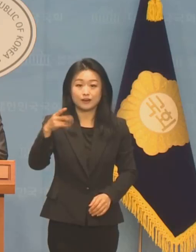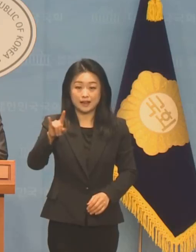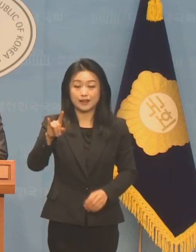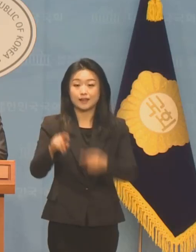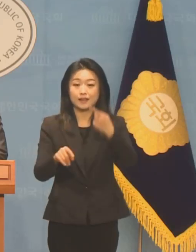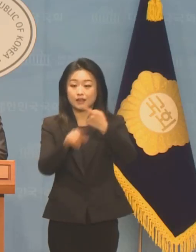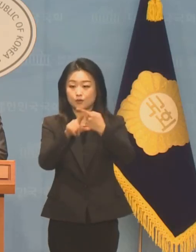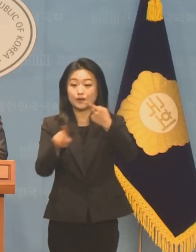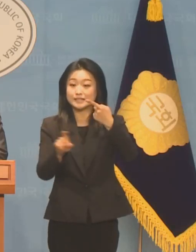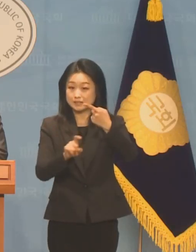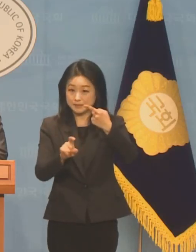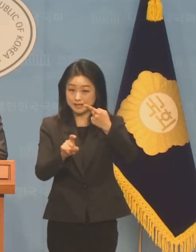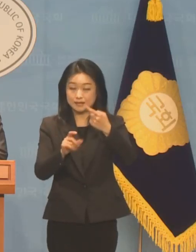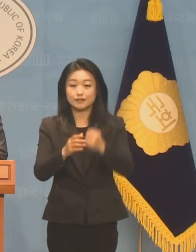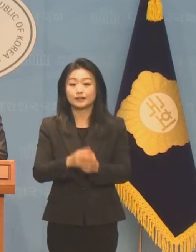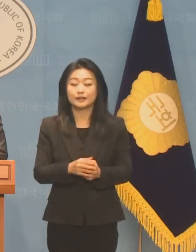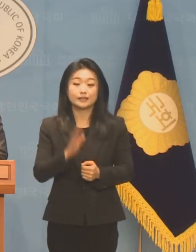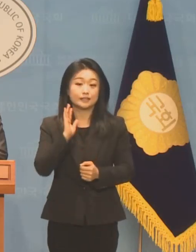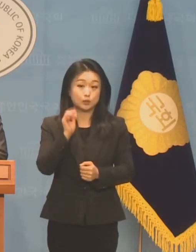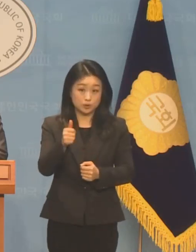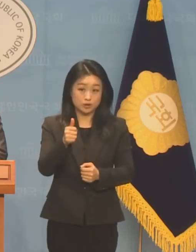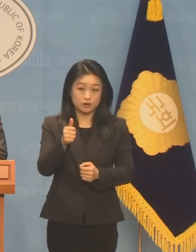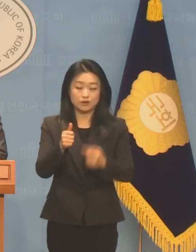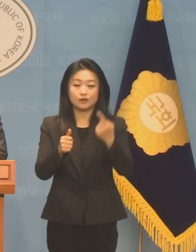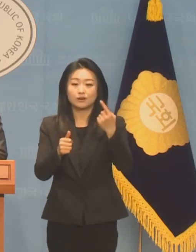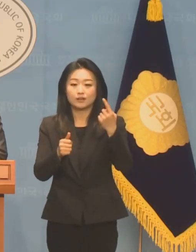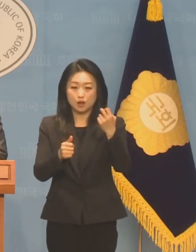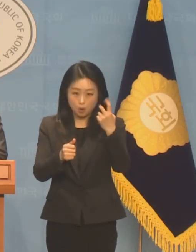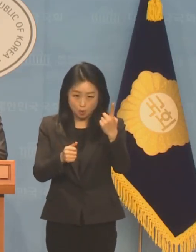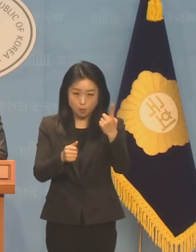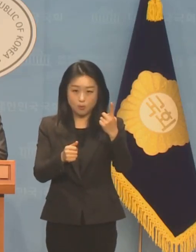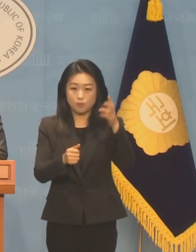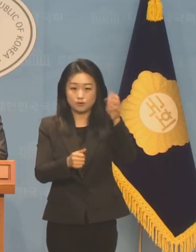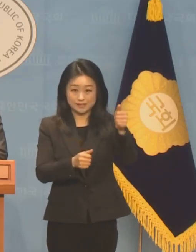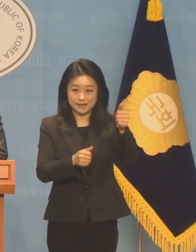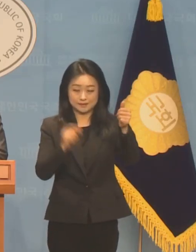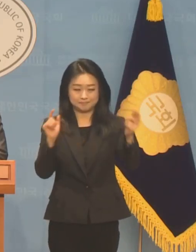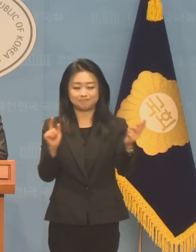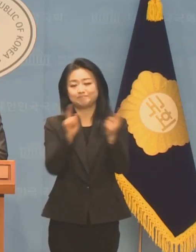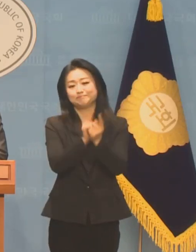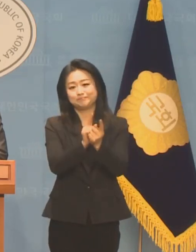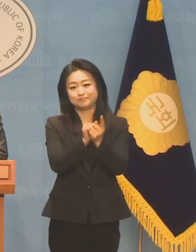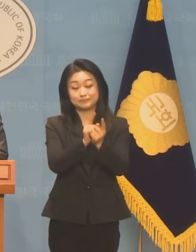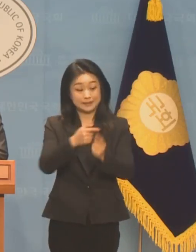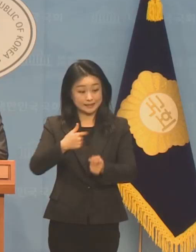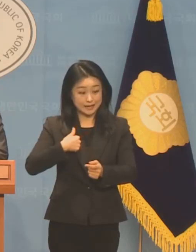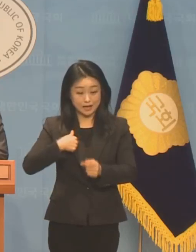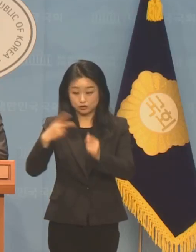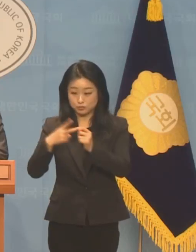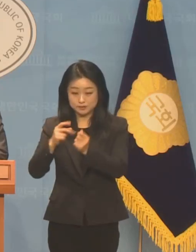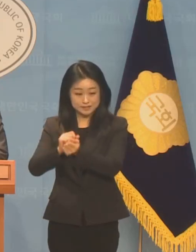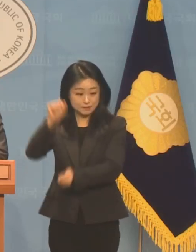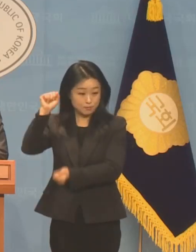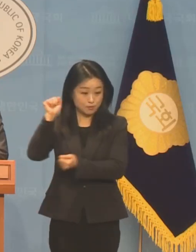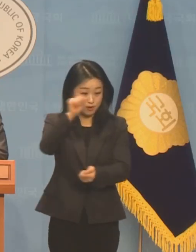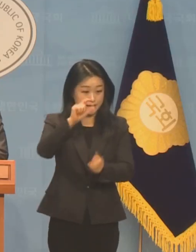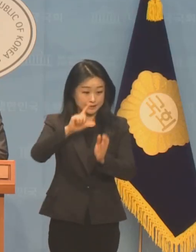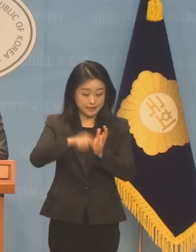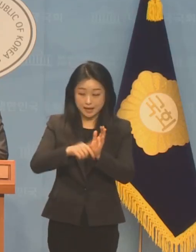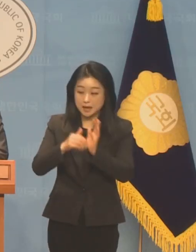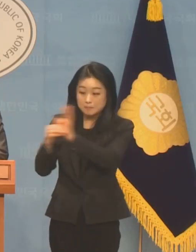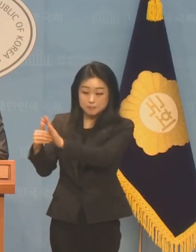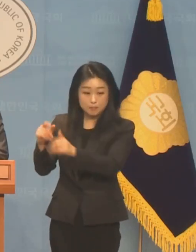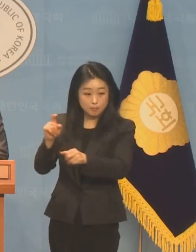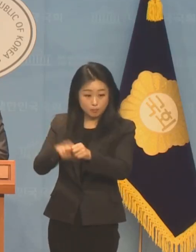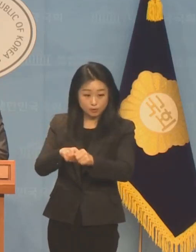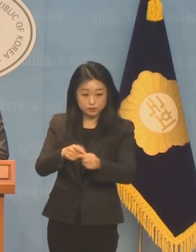경호처 간부들과 오찬을 하면서 수사기관의 2차 체포영장 집행 시 무력 사용을